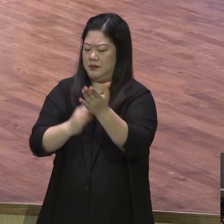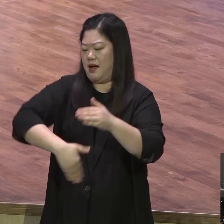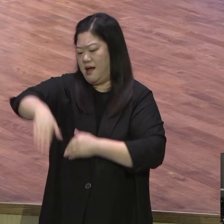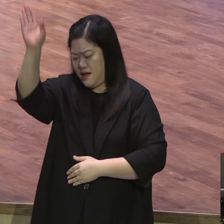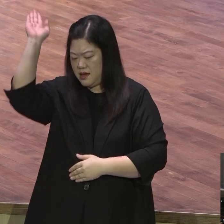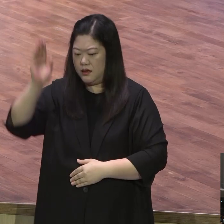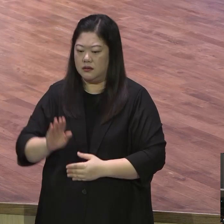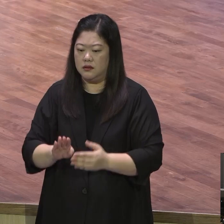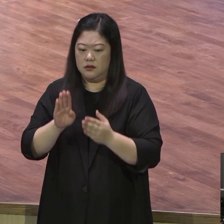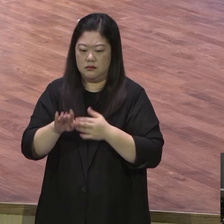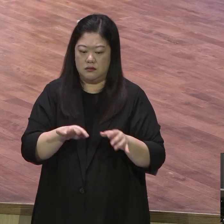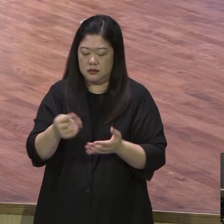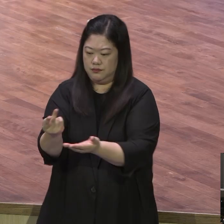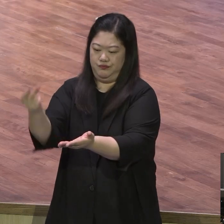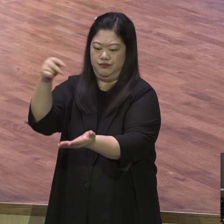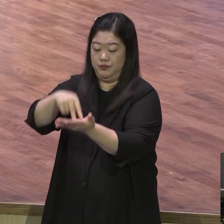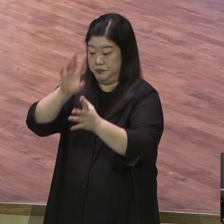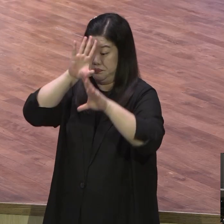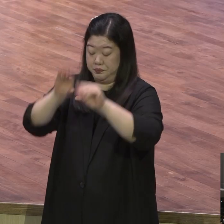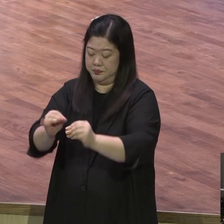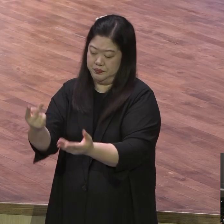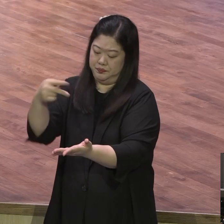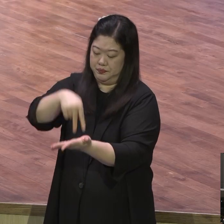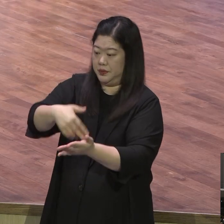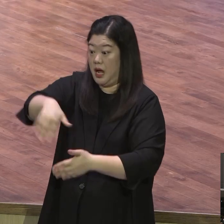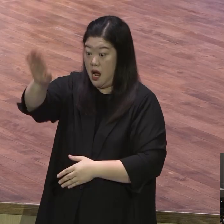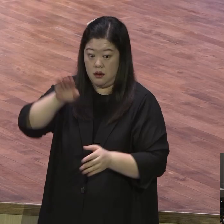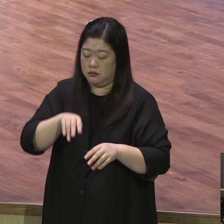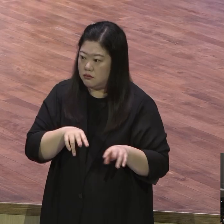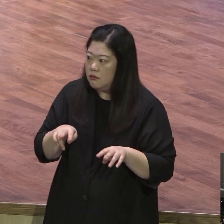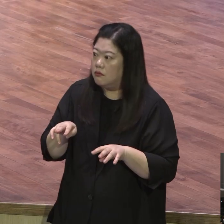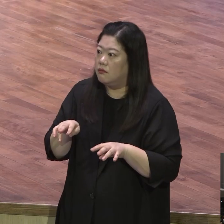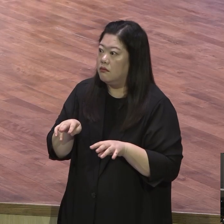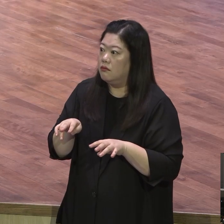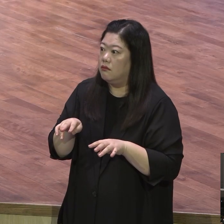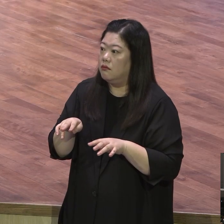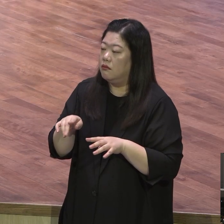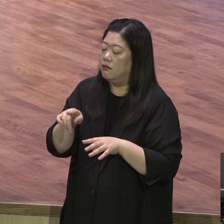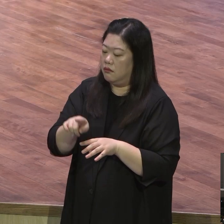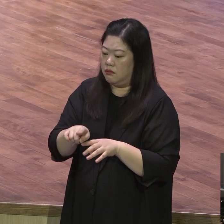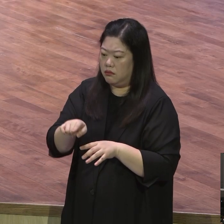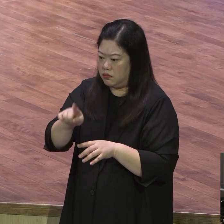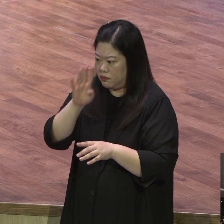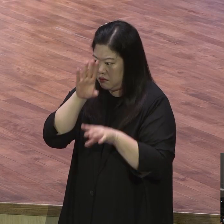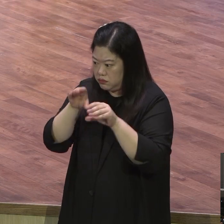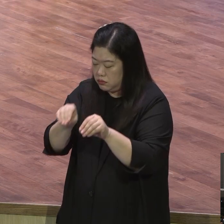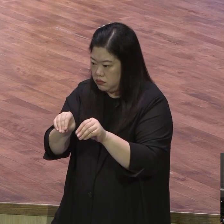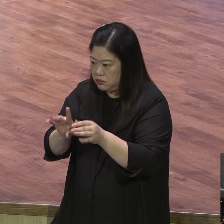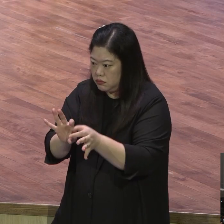무리가 보고 두려워하며 이런 권능을 사람에게 해주신 하나님께 영광을 돌리니라